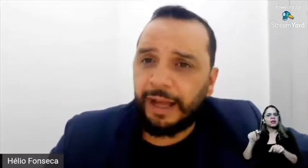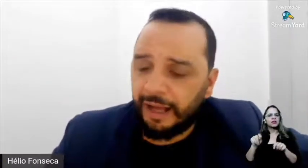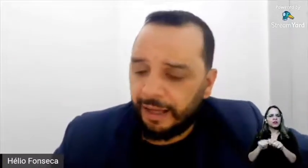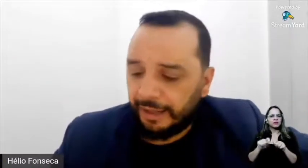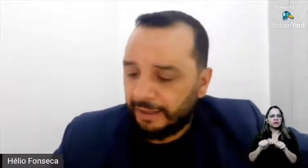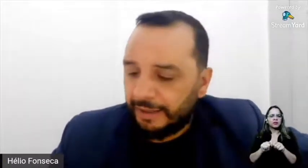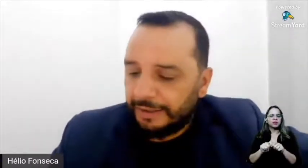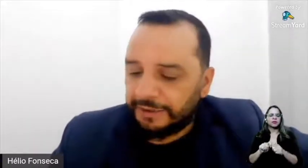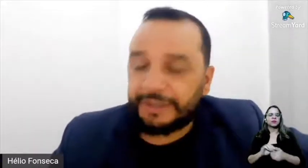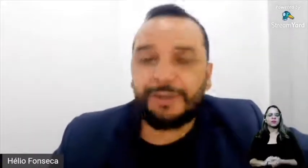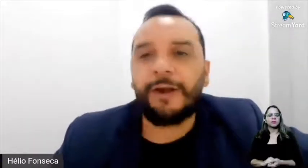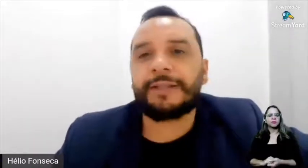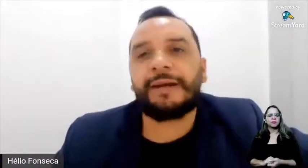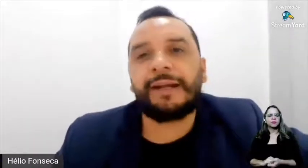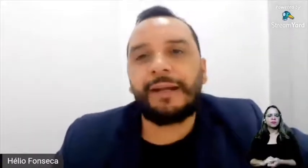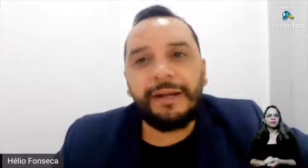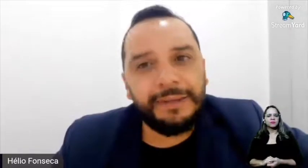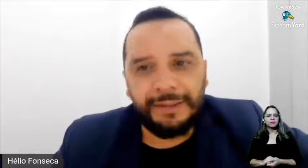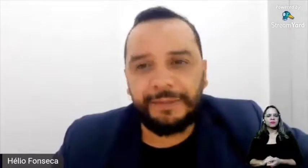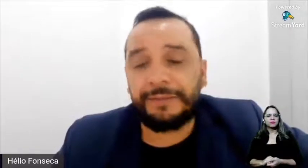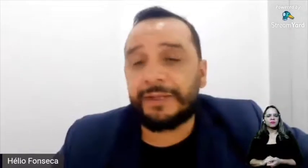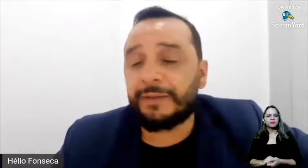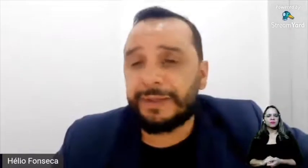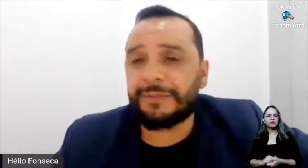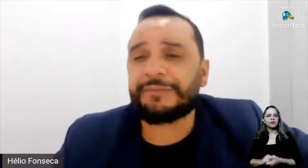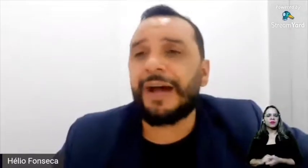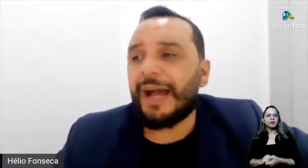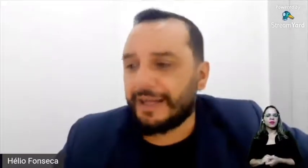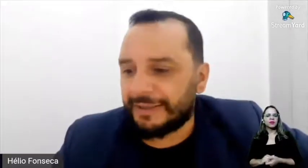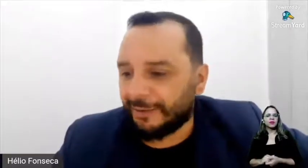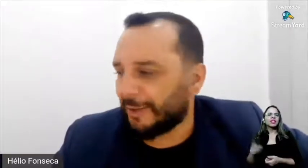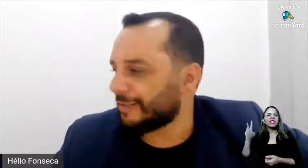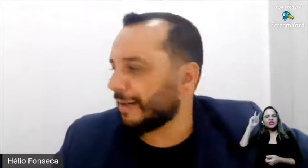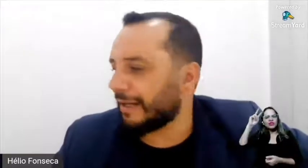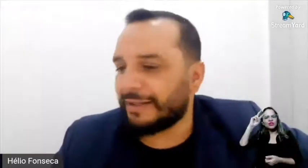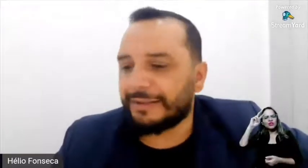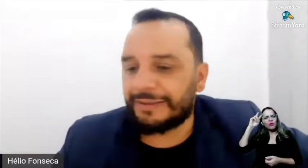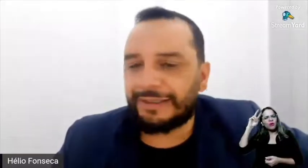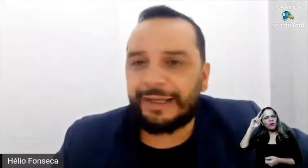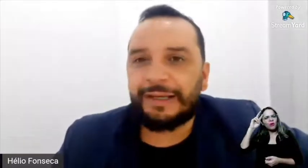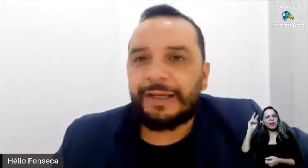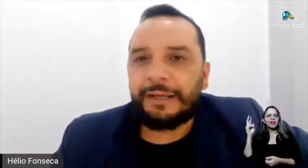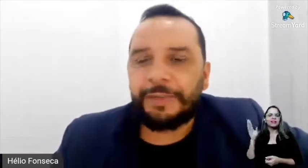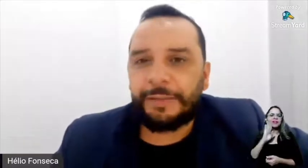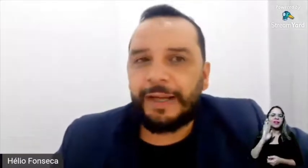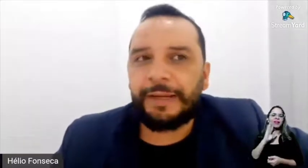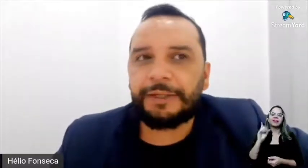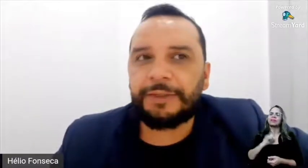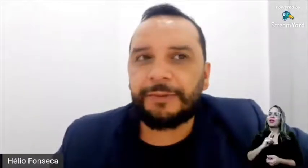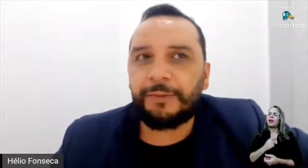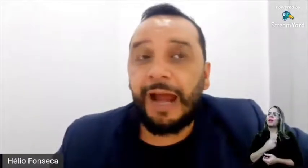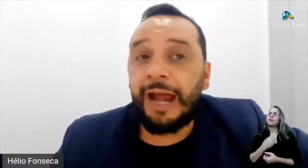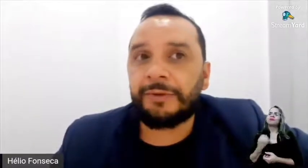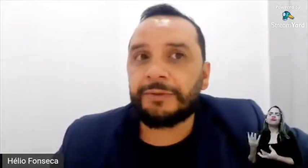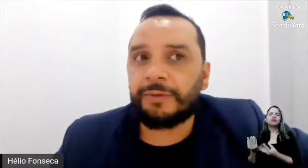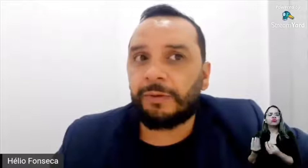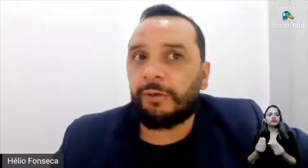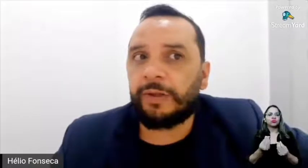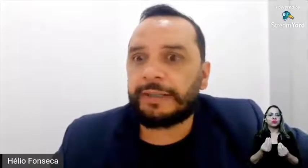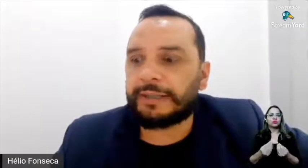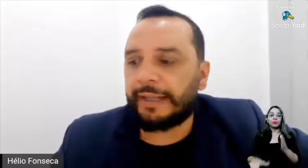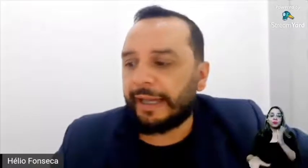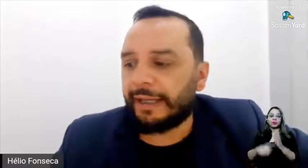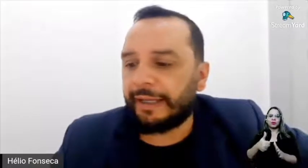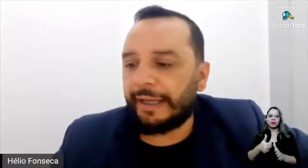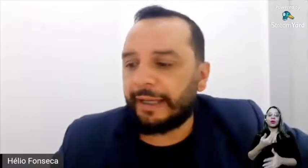questão de histórias marcantes na minha vida, nós temos várias histórias marcantes, né? Primeiramente, o Carlos, quando